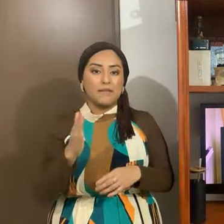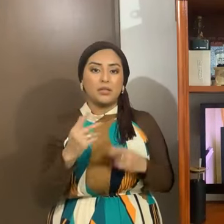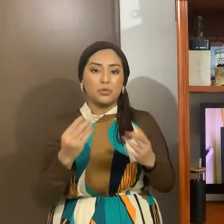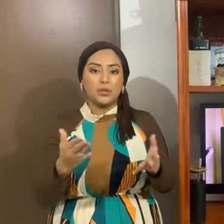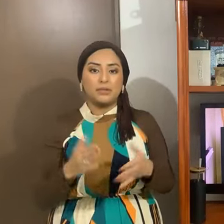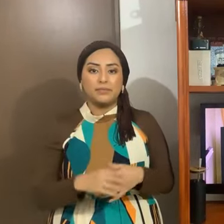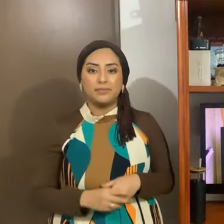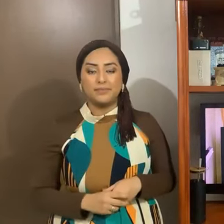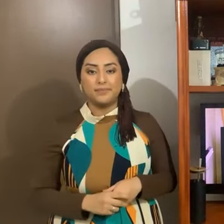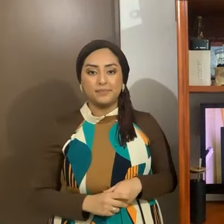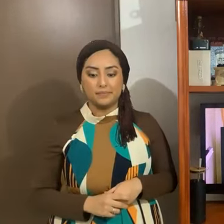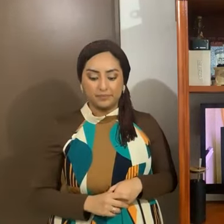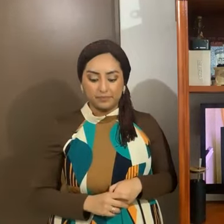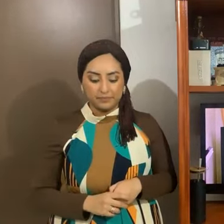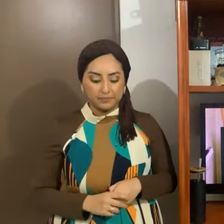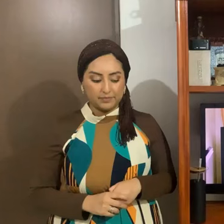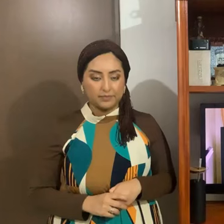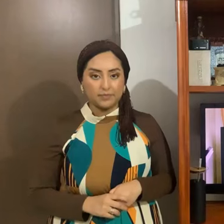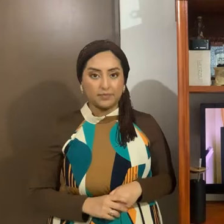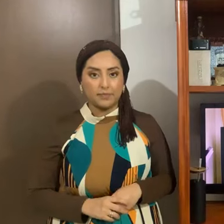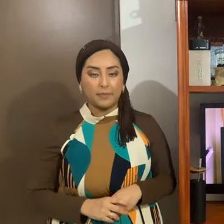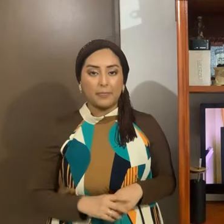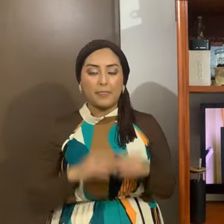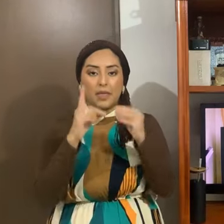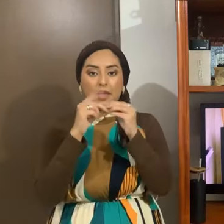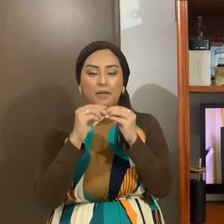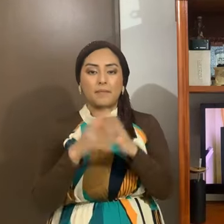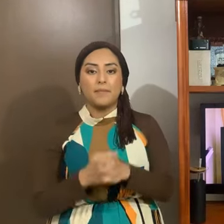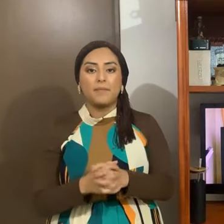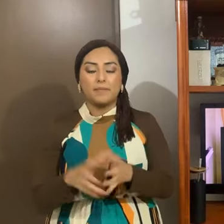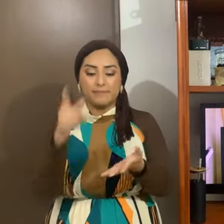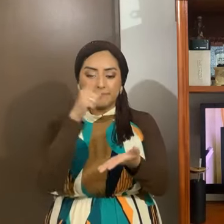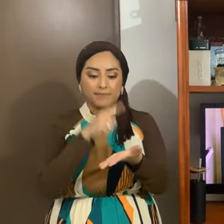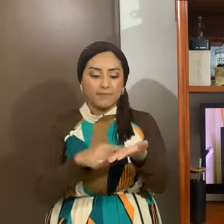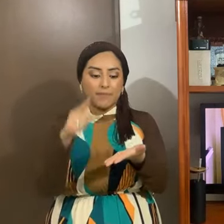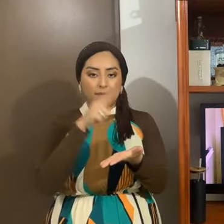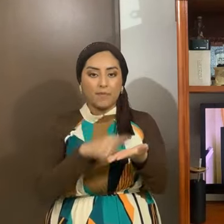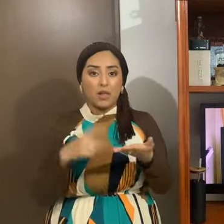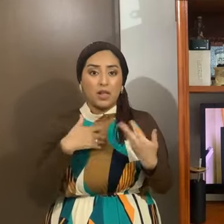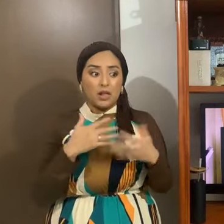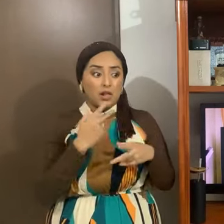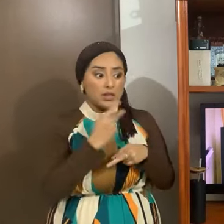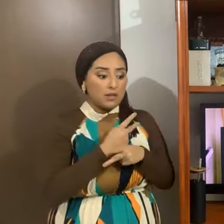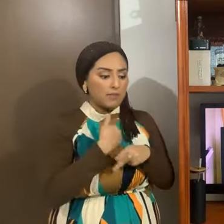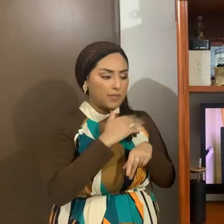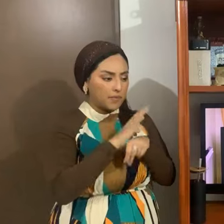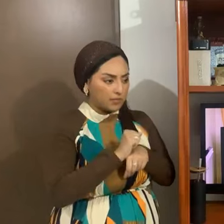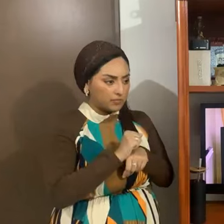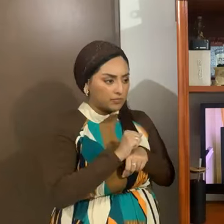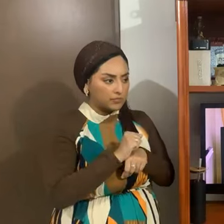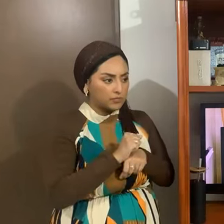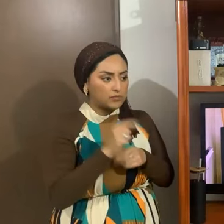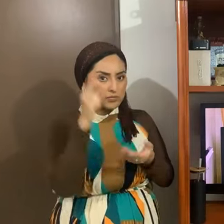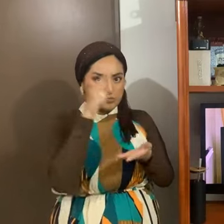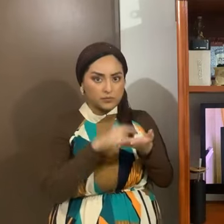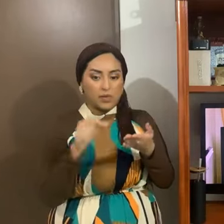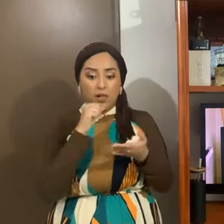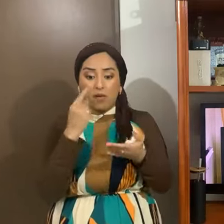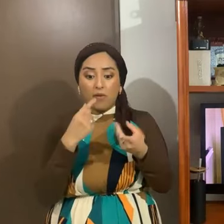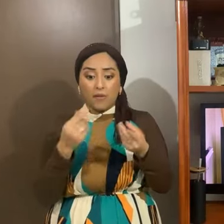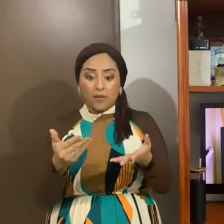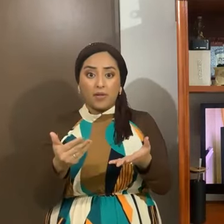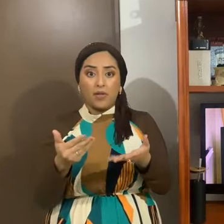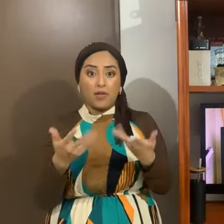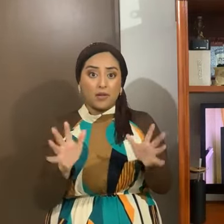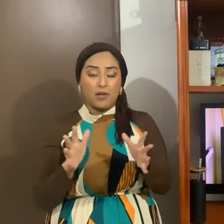hagan. Bueno, este punto último, revisar. Bueno, estoy cumpliendo con el hábito, no nada más hacerlo y